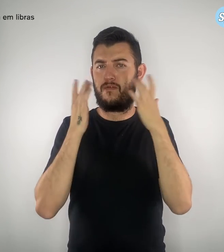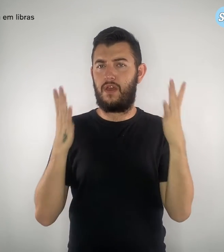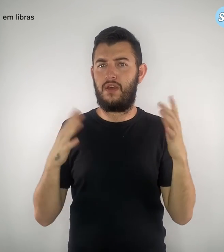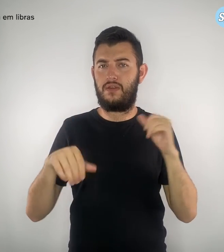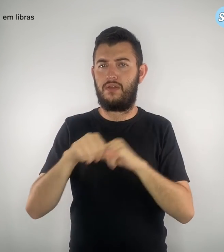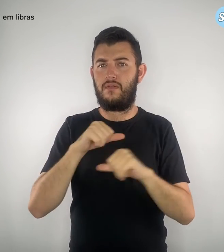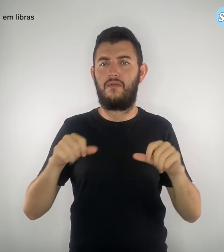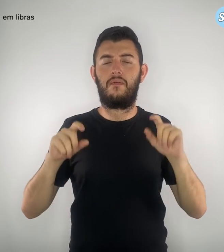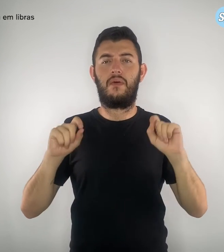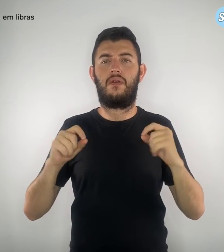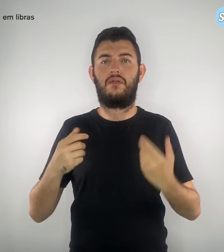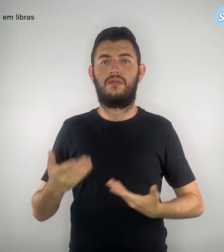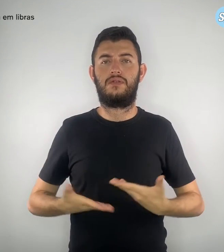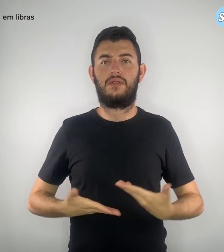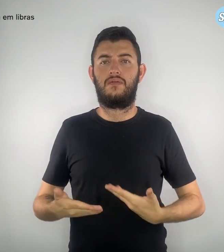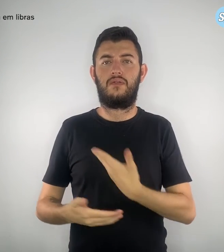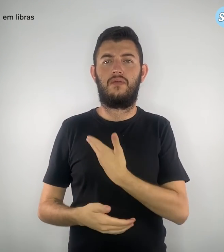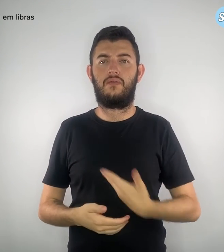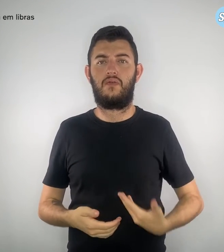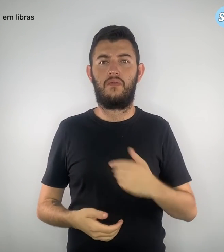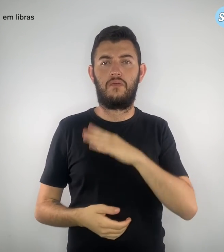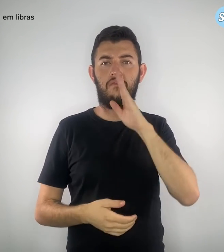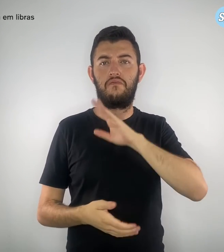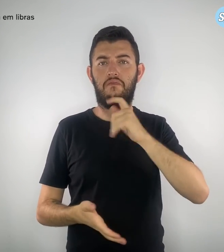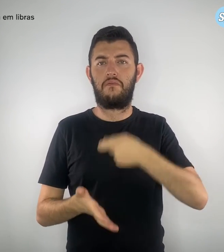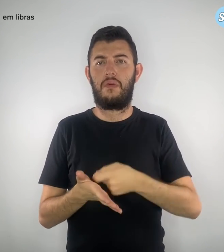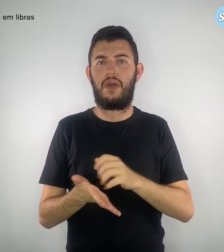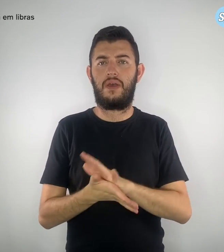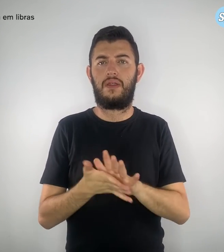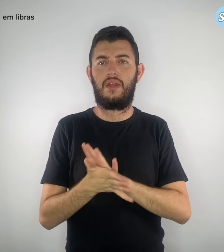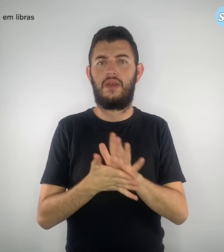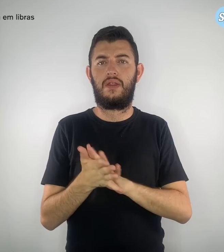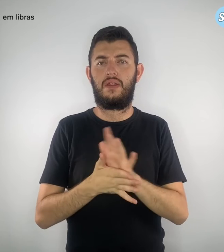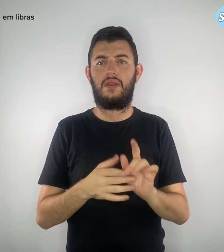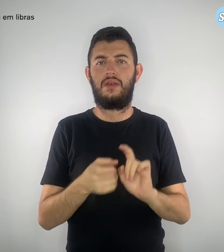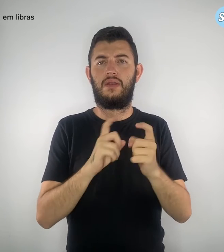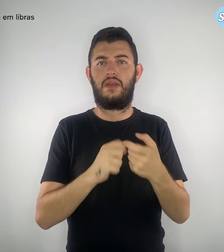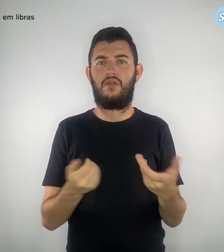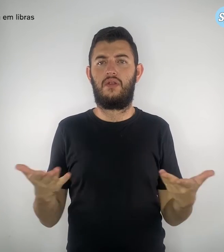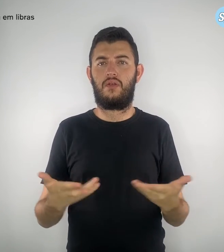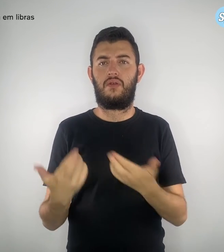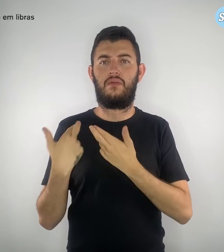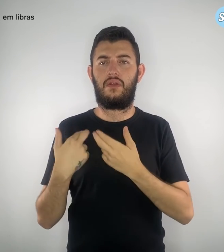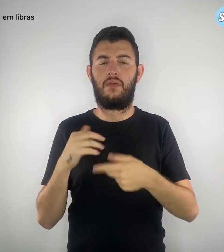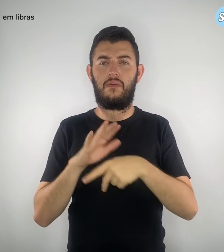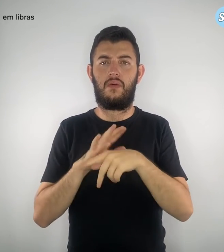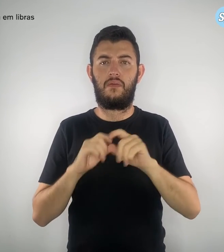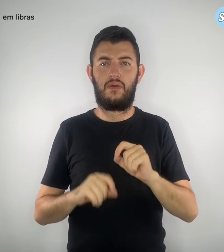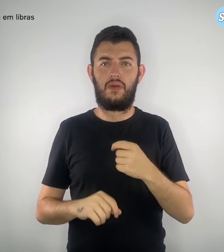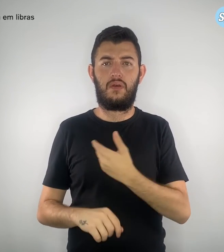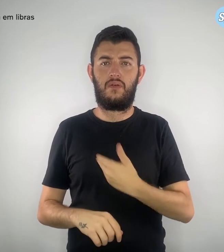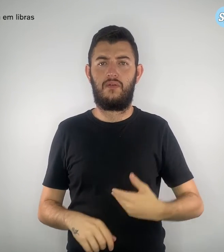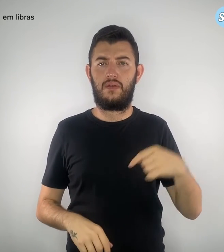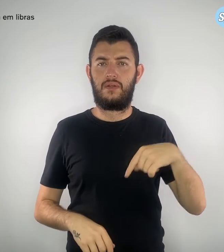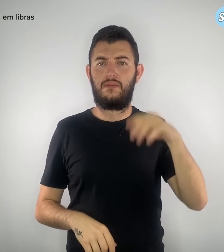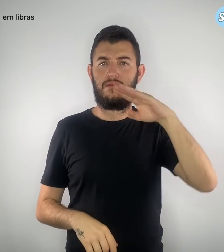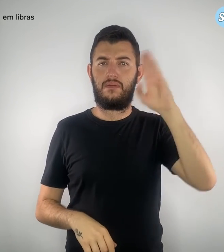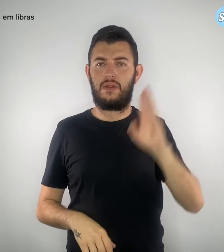os serviços públicos e gratuitos executados hoje pelo Estado brasileiro em serviços pagos,